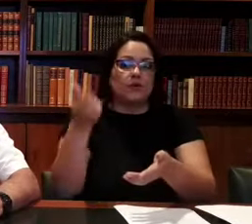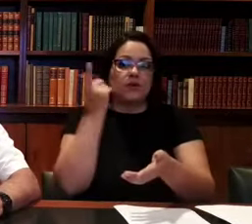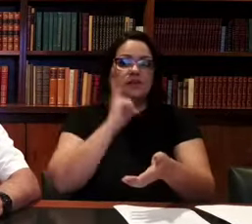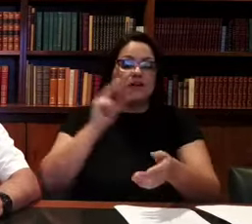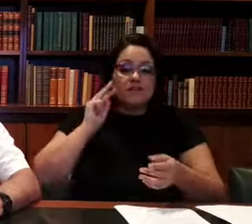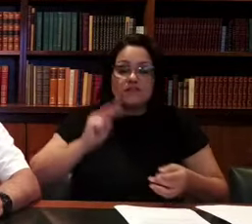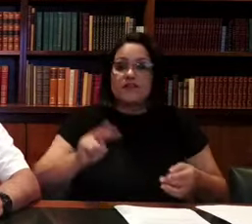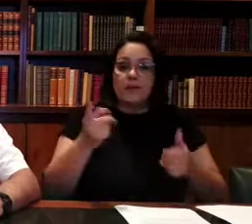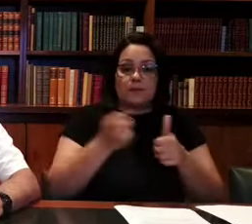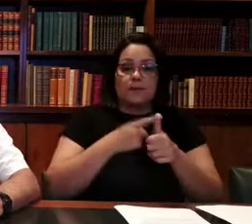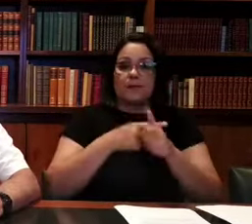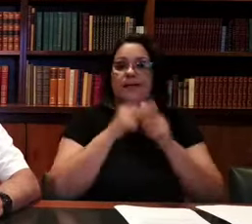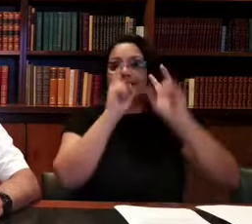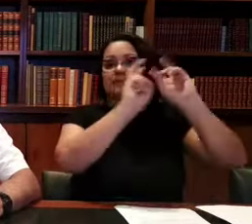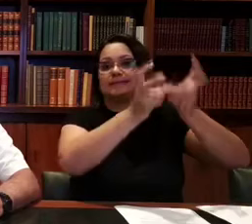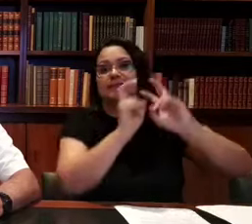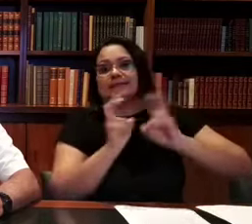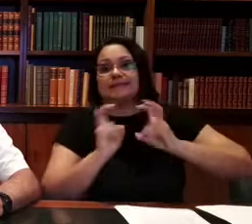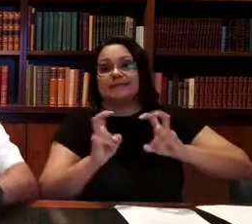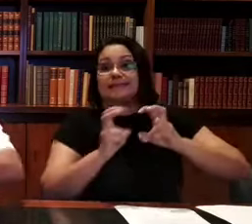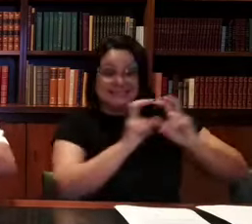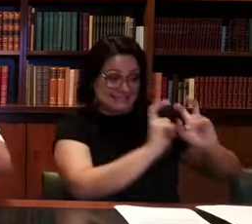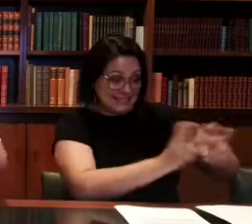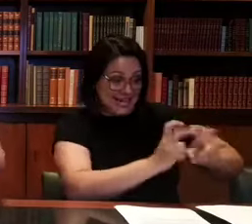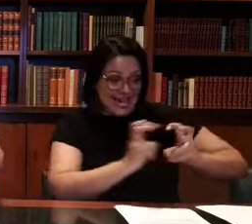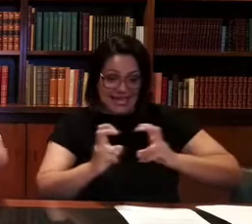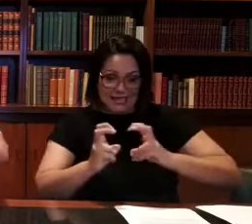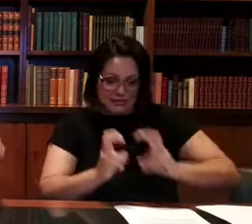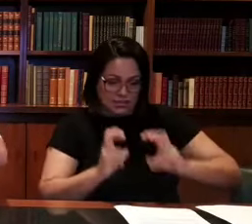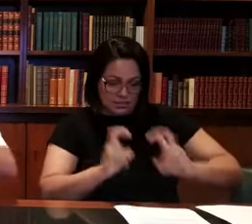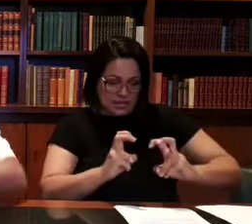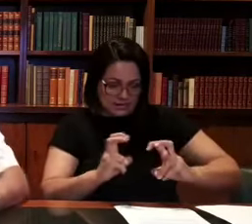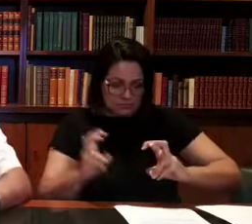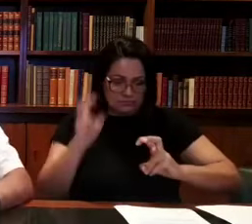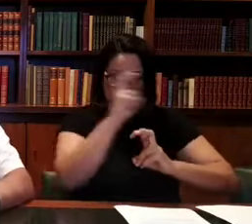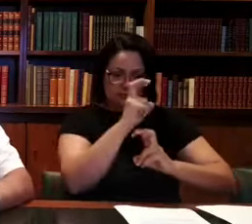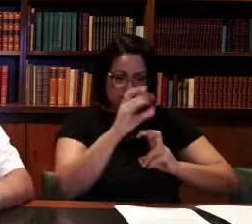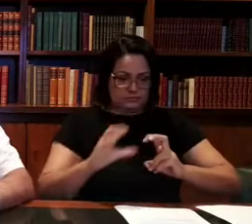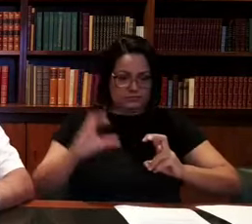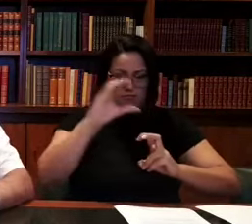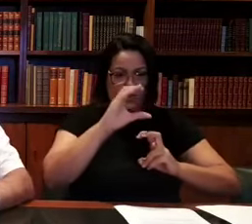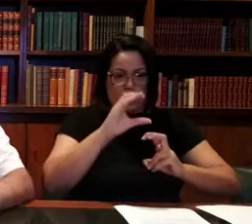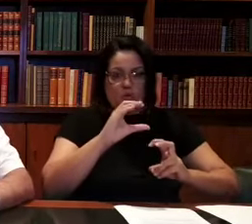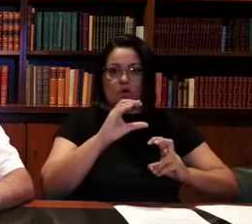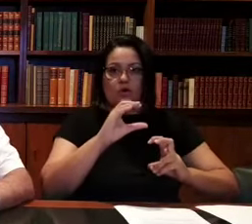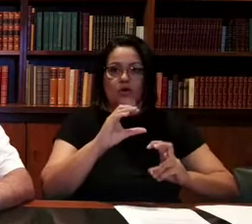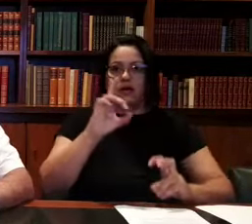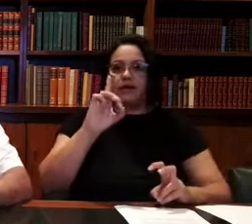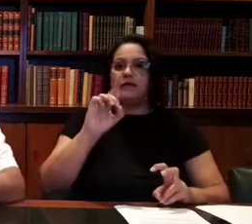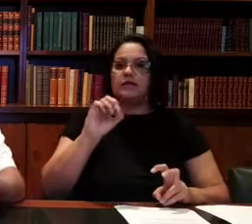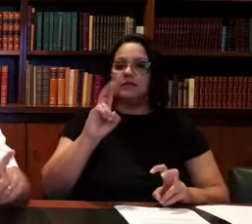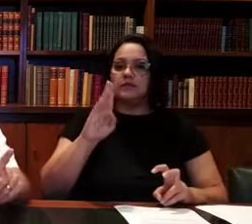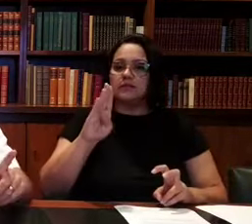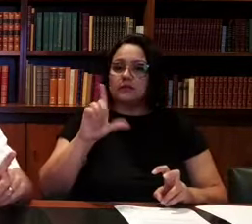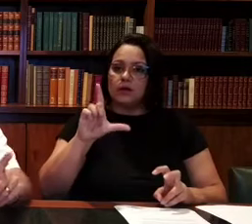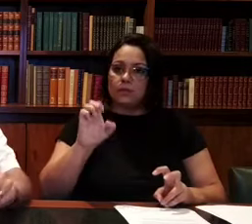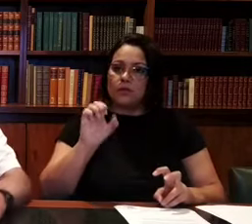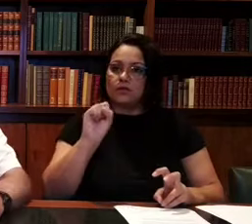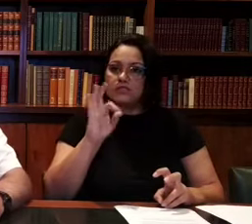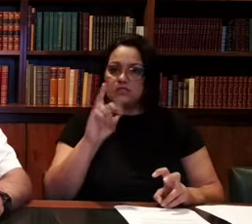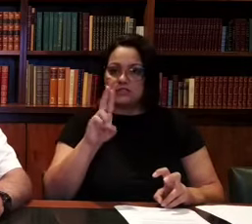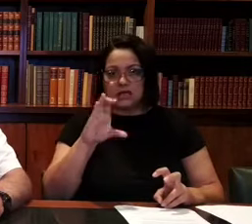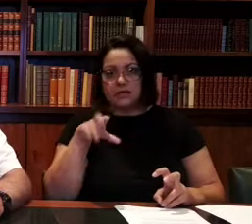consiga ver aí o primeiro o trem com contendo empilhado já operando eu cortei adulto esse problema do o Double Tech Qual é a